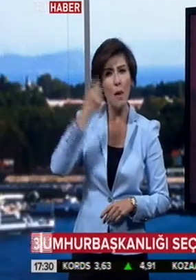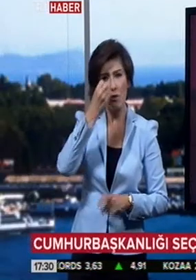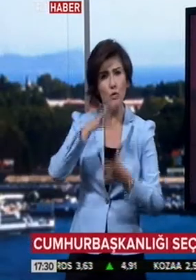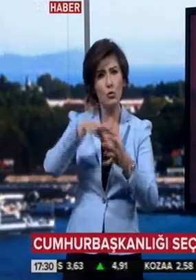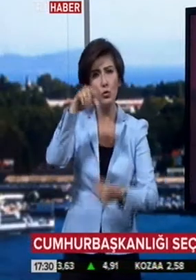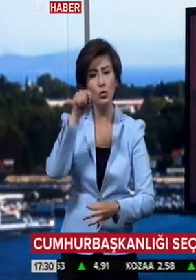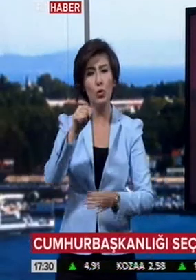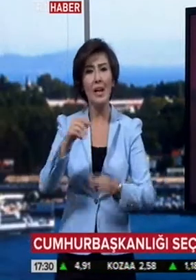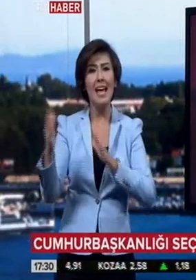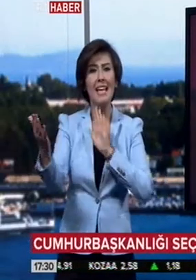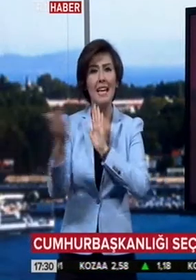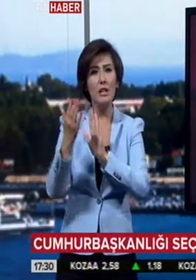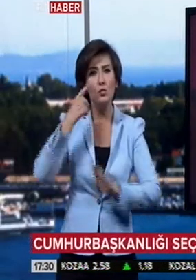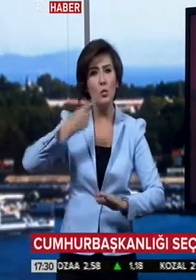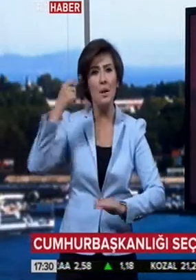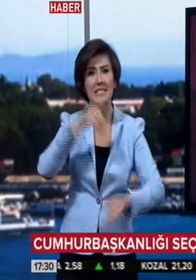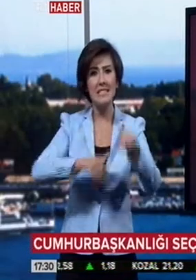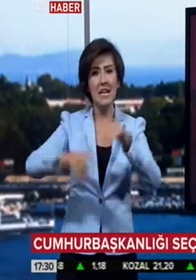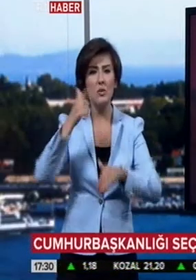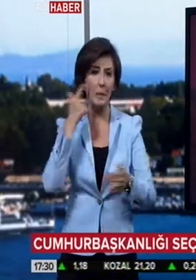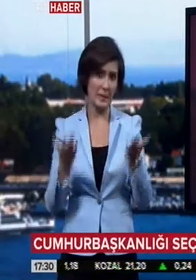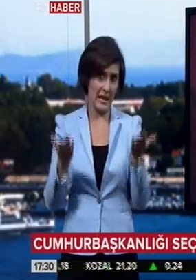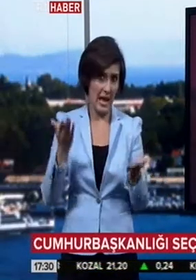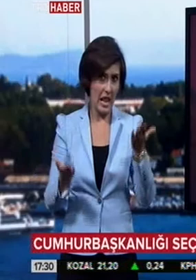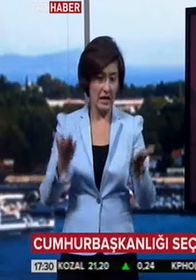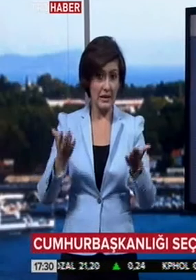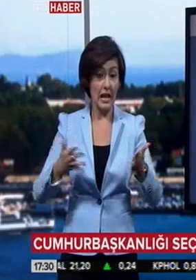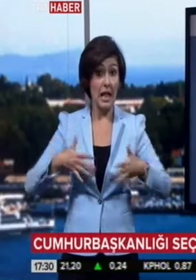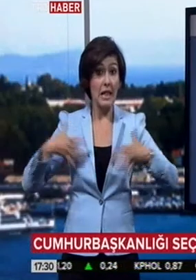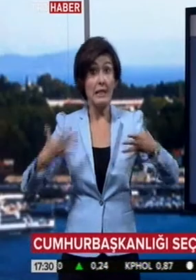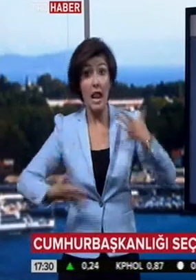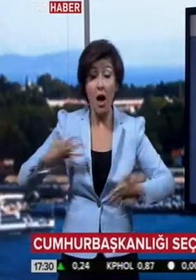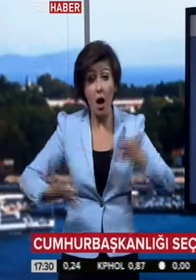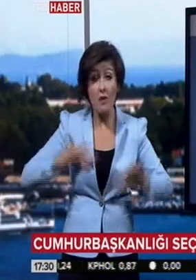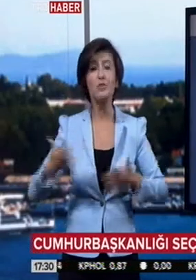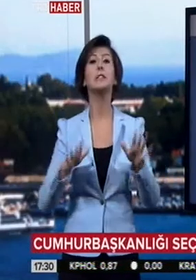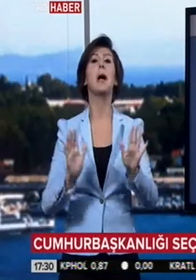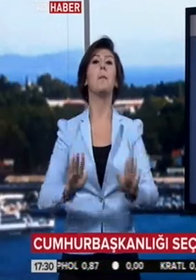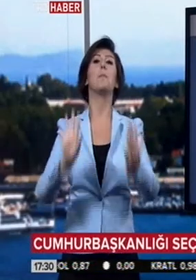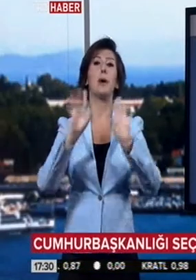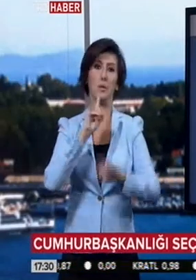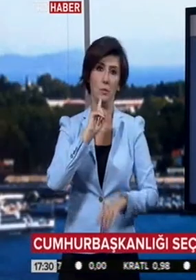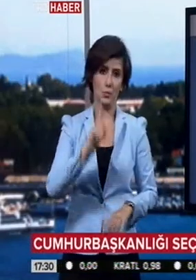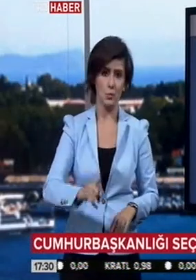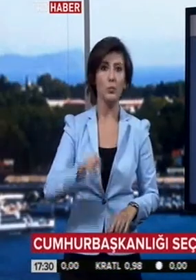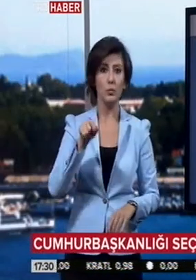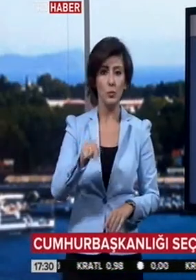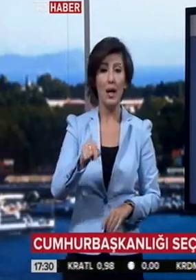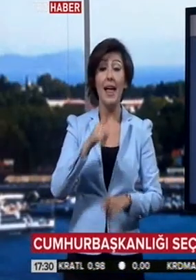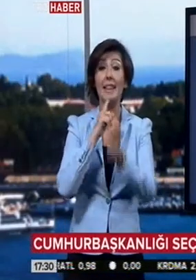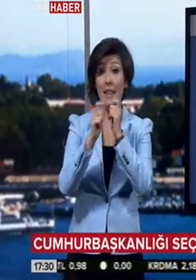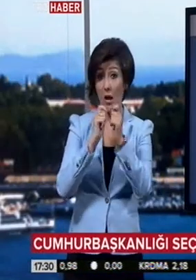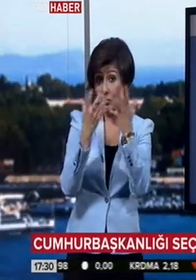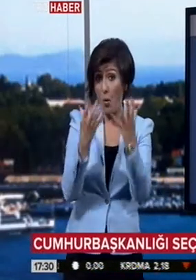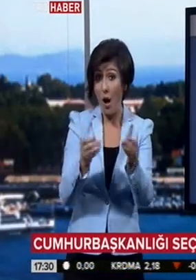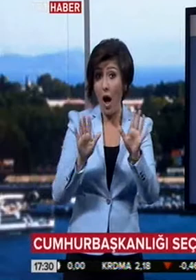Cumhurbaşkanı Abdullah Gül yaklaşan Cumhurbaşkanlığı seçimlerini değerlendirdi. Telaşa kapılmamak lazım diyen Cumhurbaşkanı Gül,